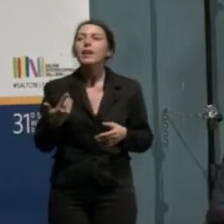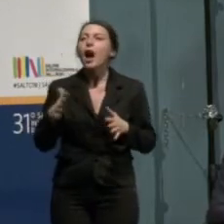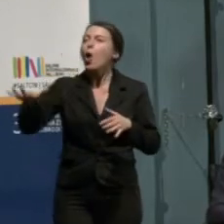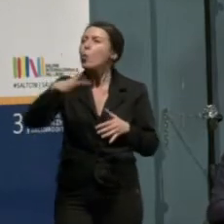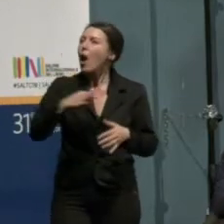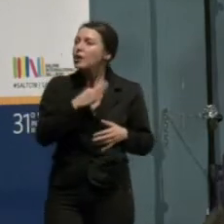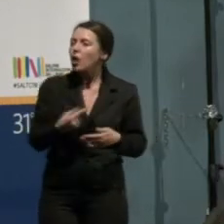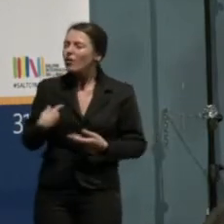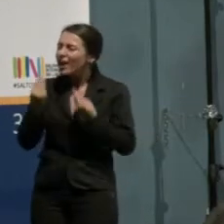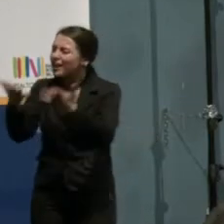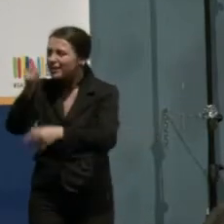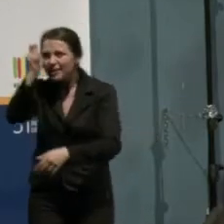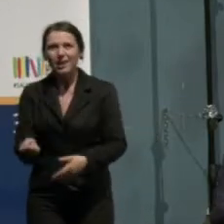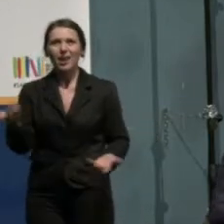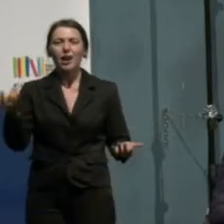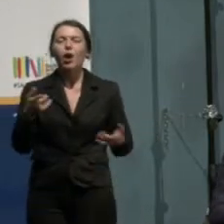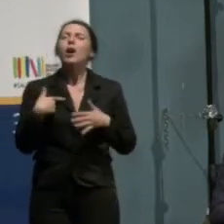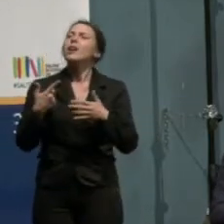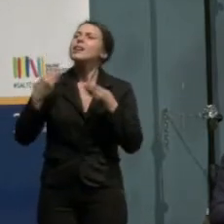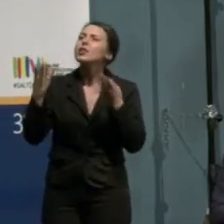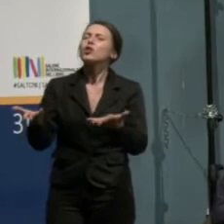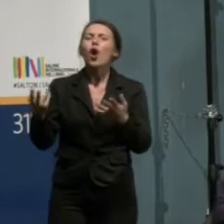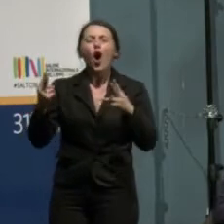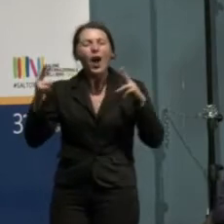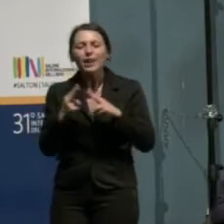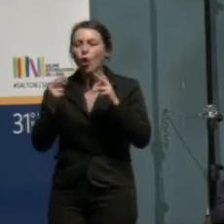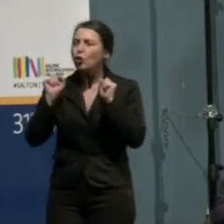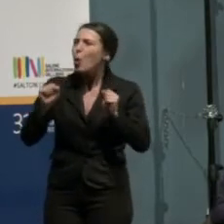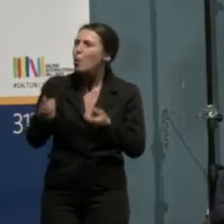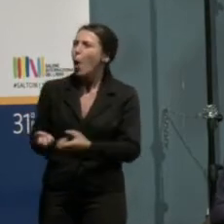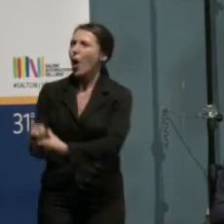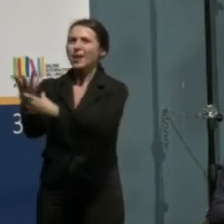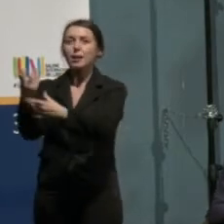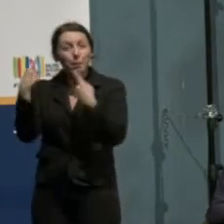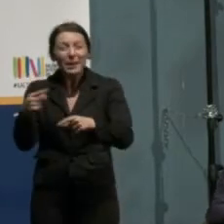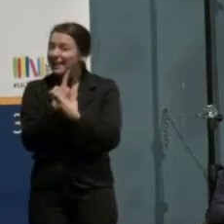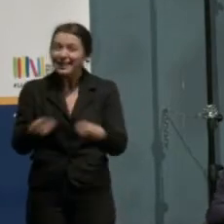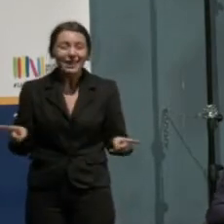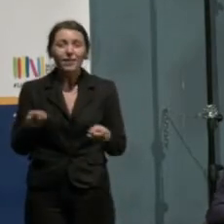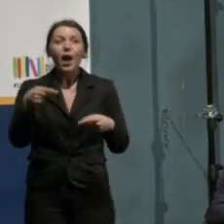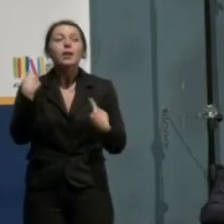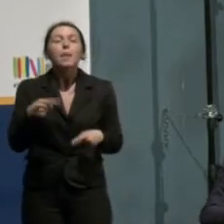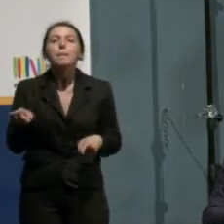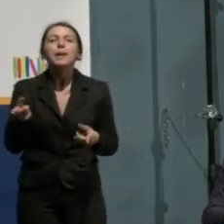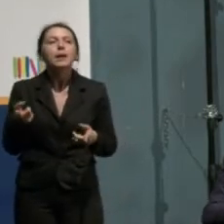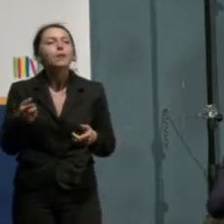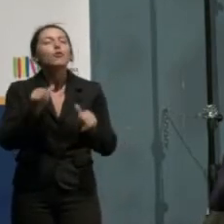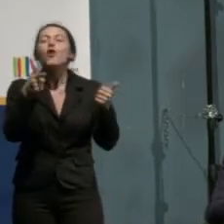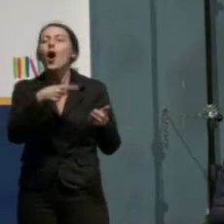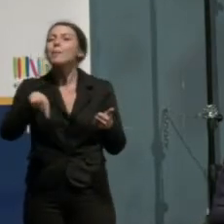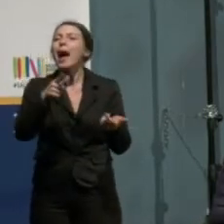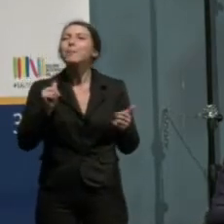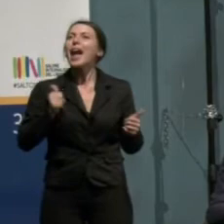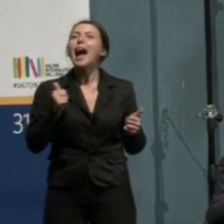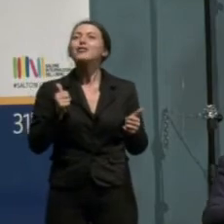sofferenza costruire le condizioni dell'incontro capite una cosa molto diversa questi solo agenti della sicurezza lo so